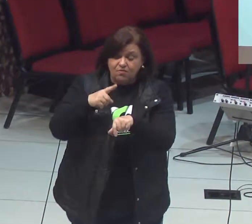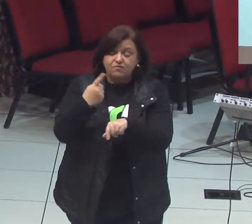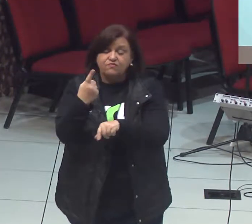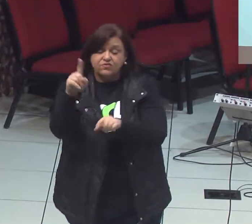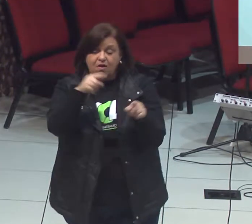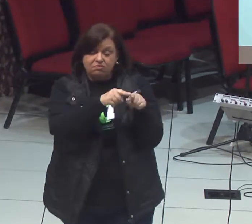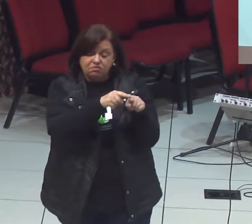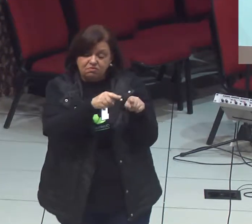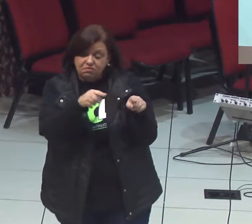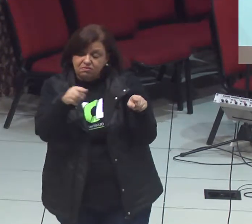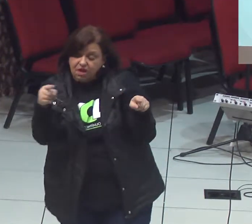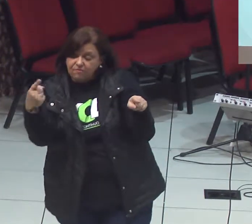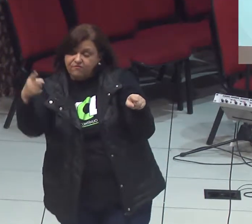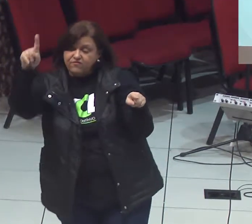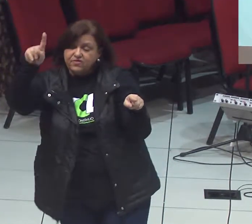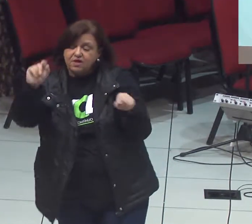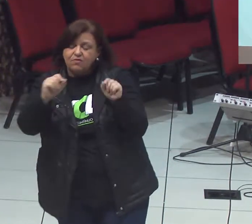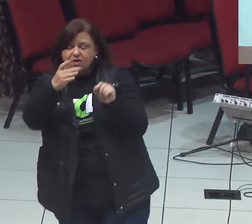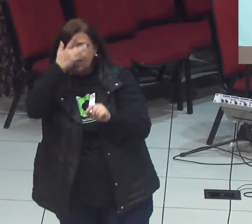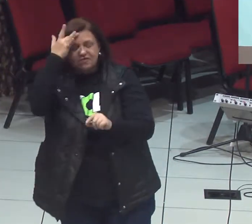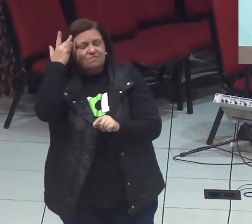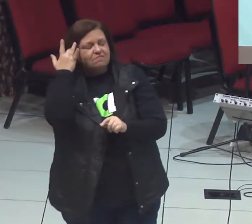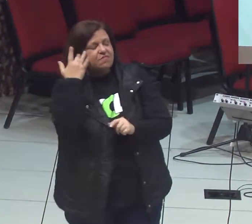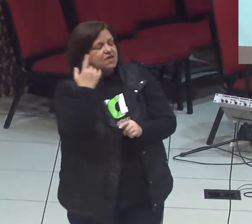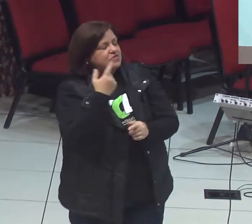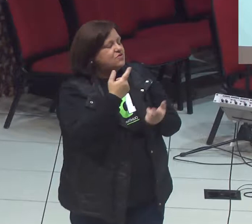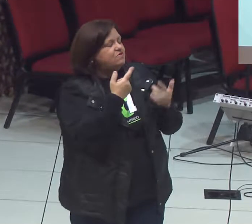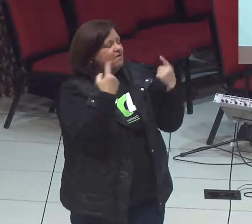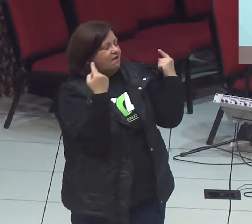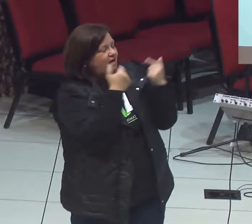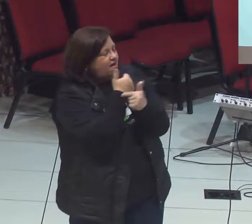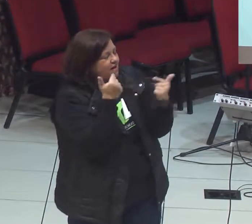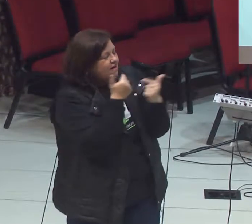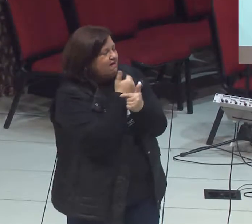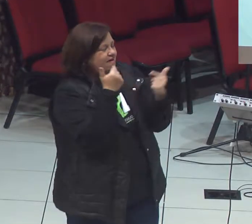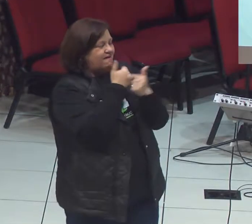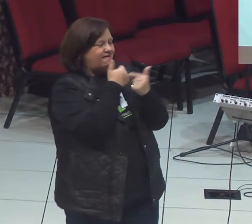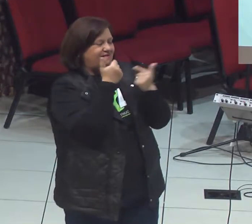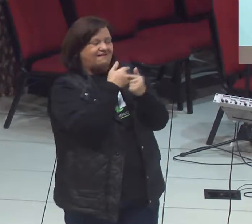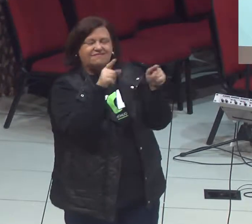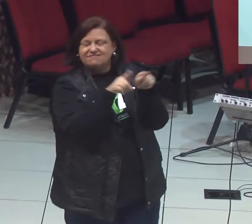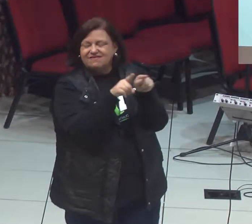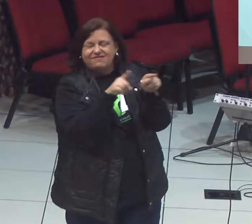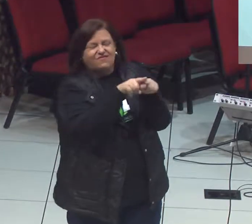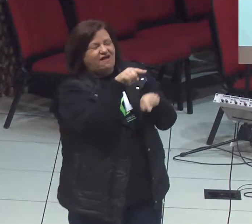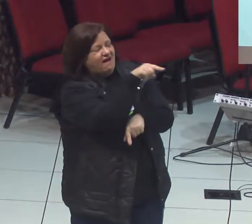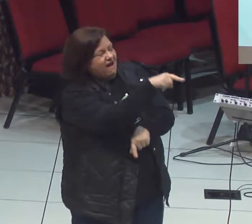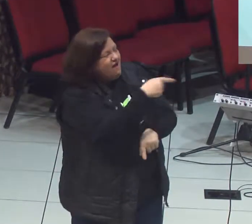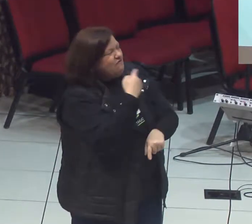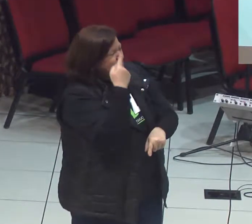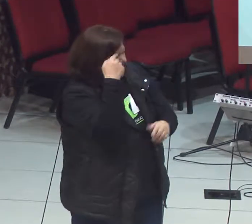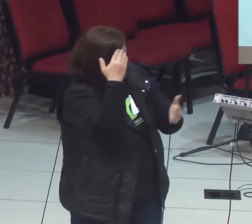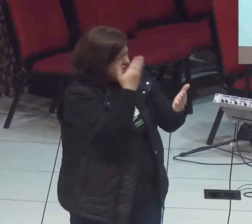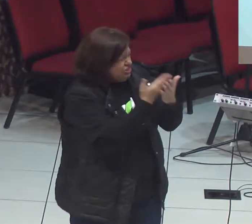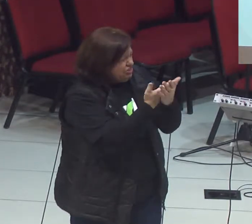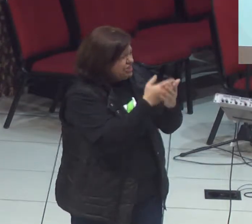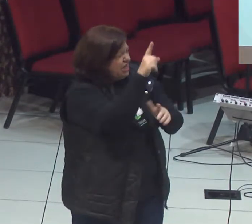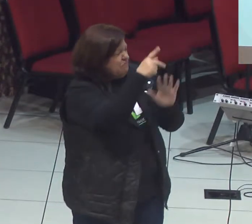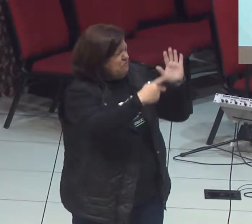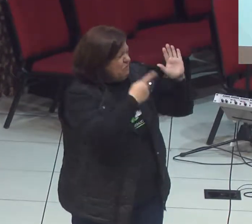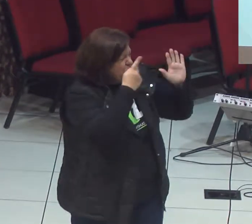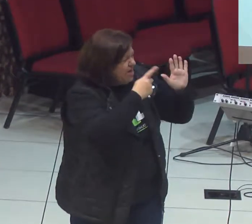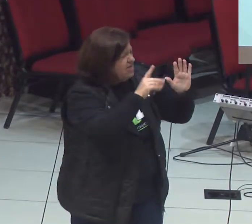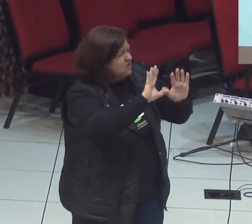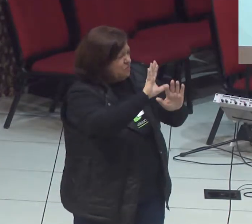escarnecedores, zombadores, questionando, inclusive, as promessas que o próprio Senhor Jesus fez.